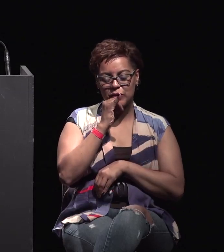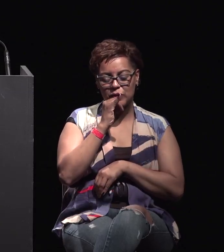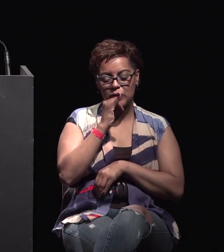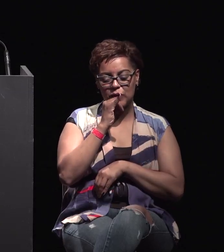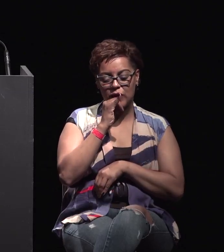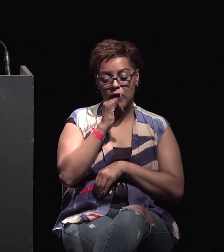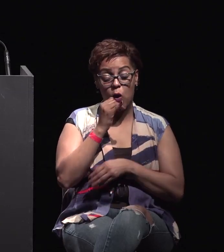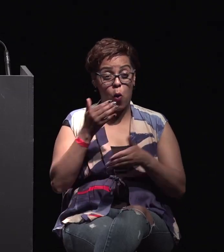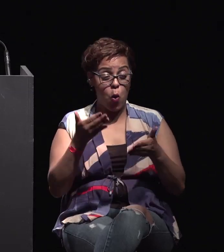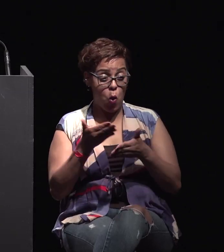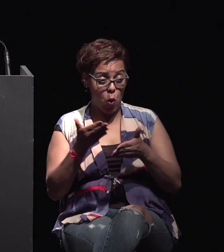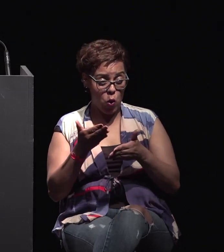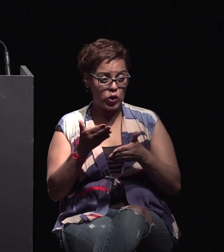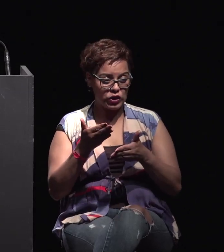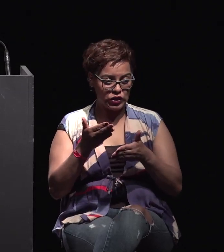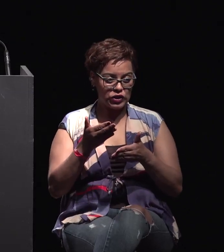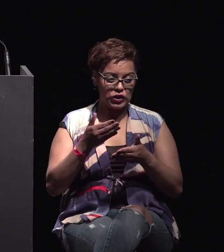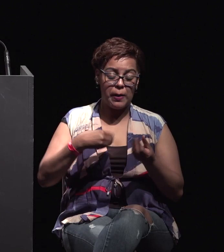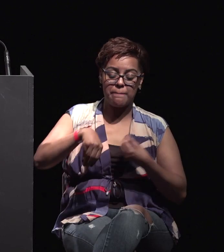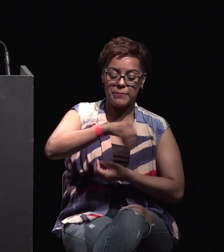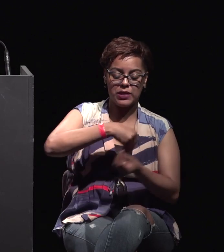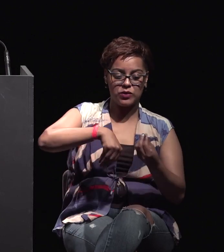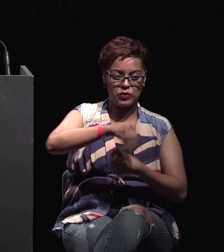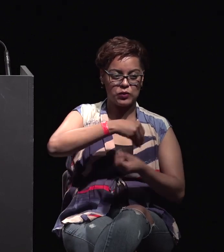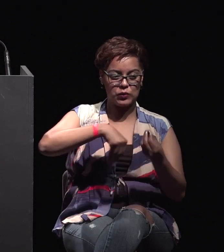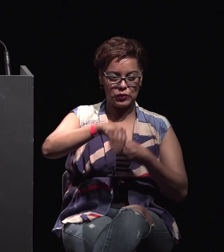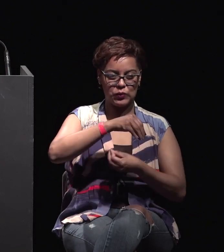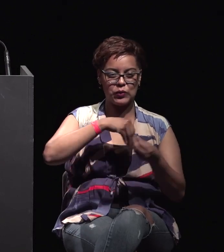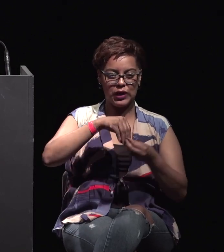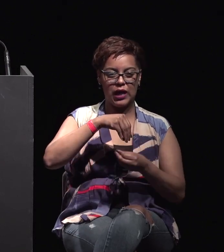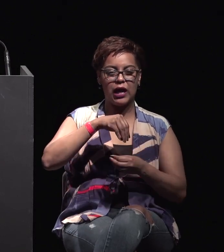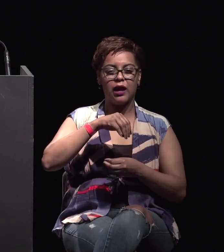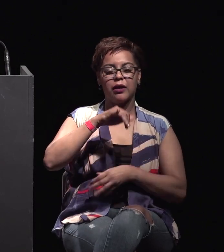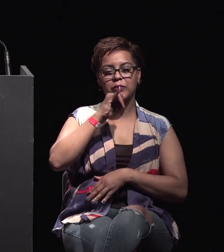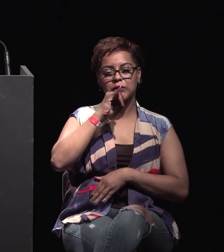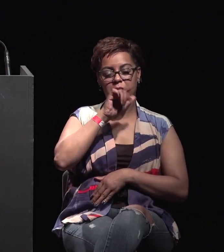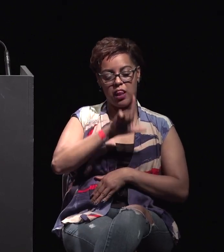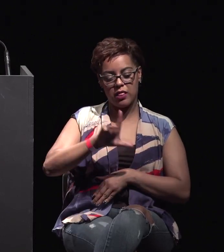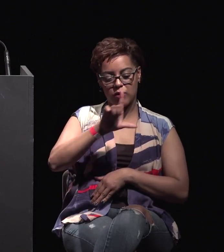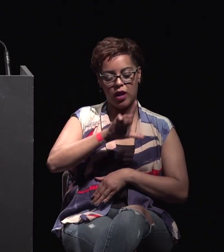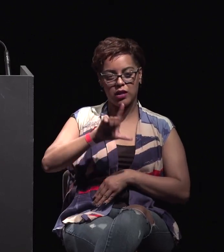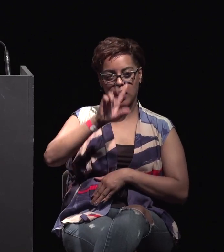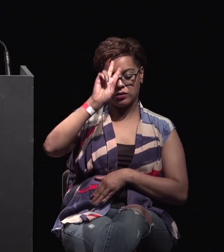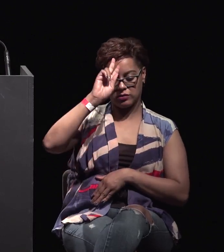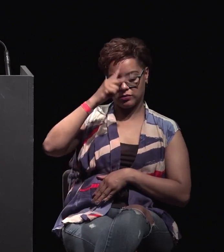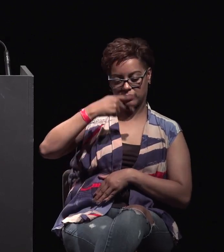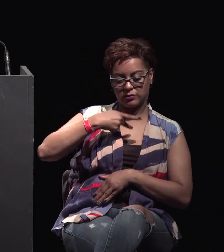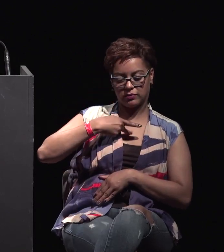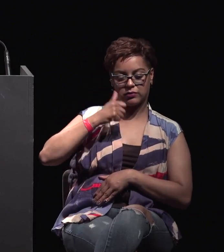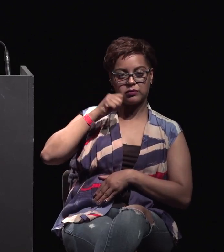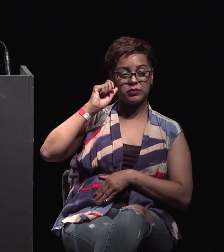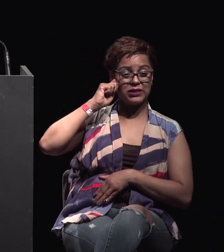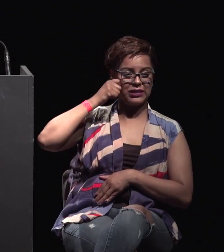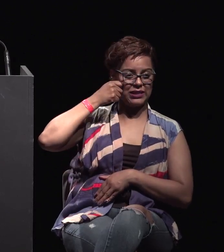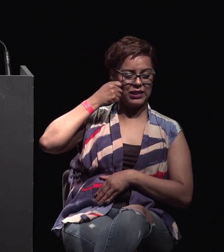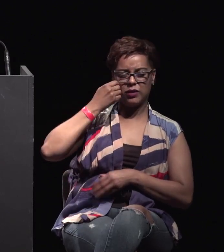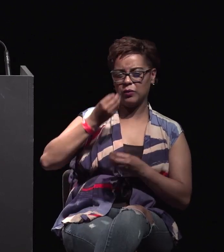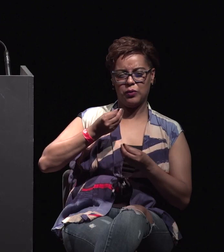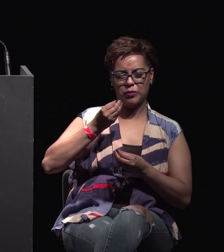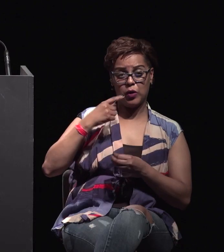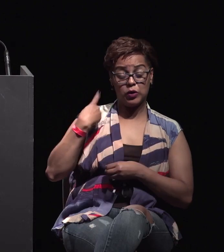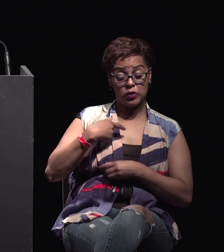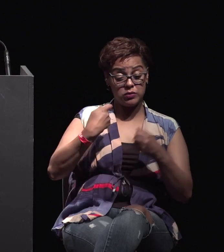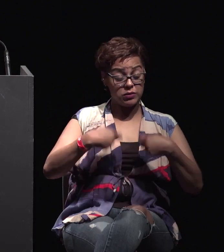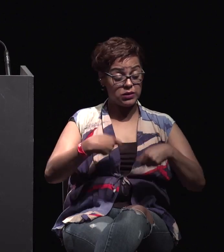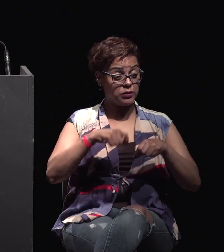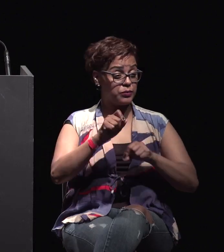conhecimento, discussão e valorização das singularidades literárias das escritoras negras. Nós